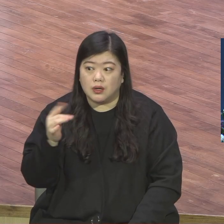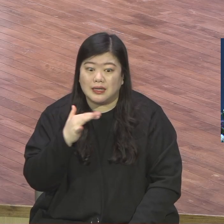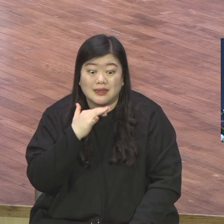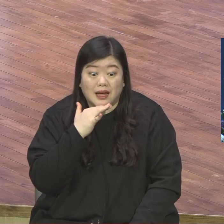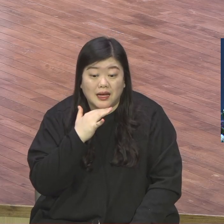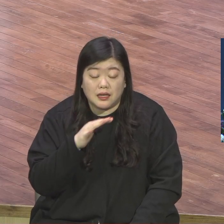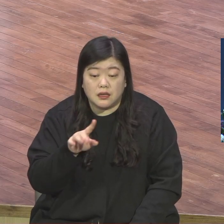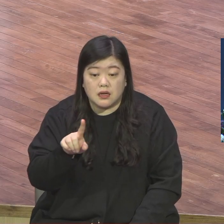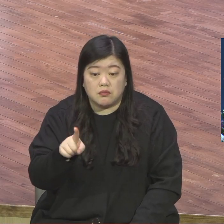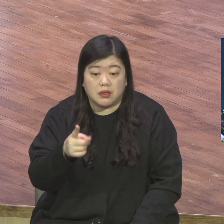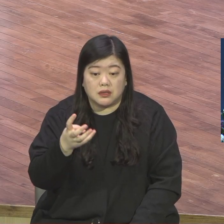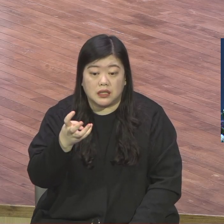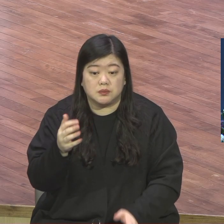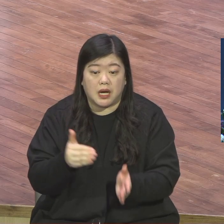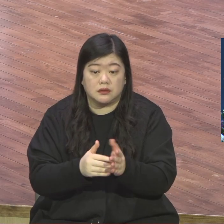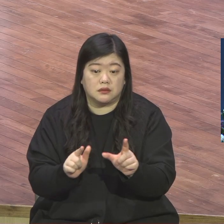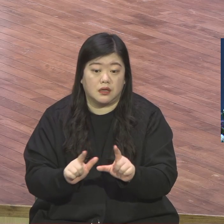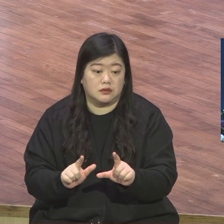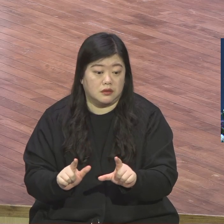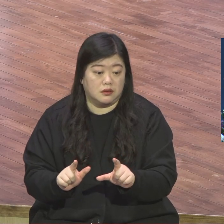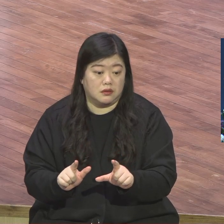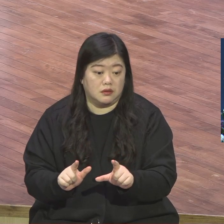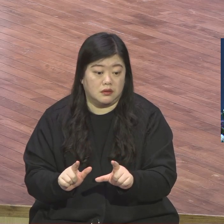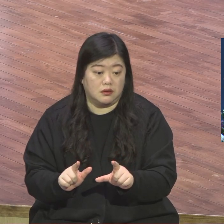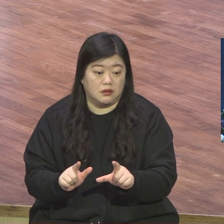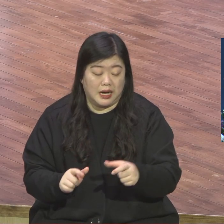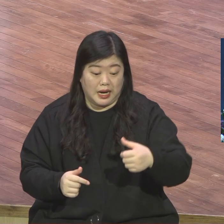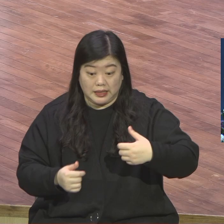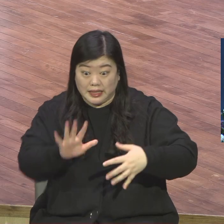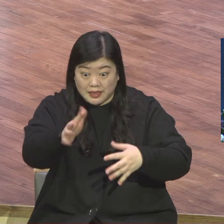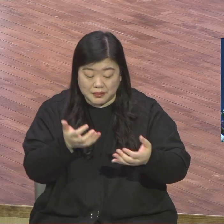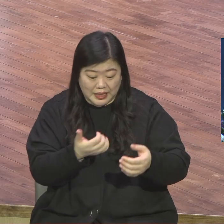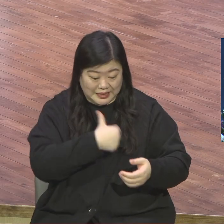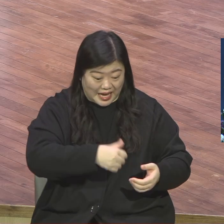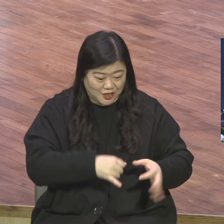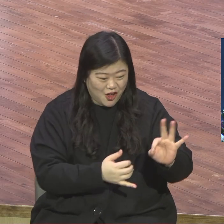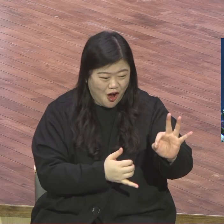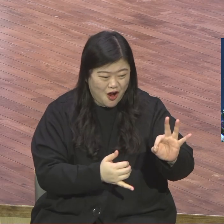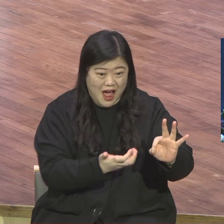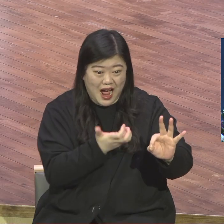대를 보았어요. 아들 손자 네 대를. 재밌는 거는요,